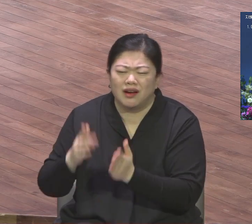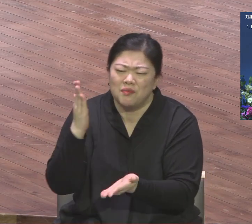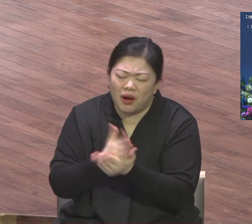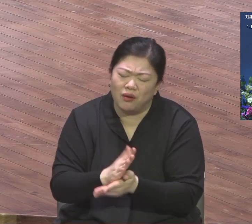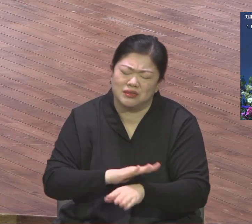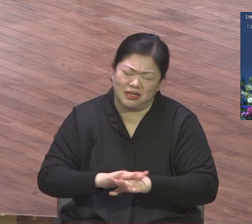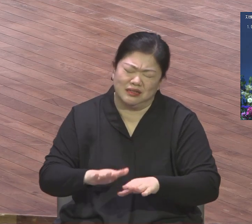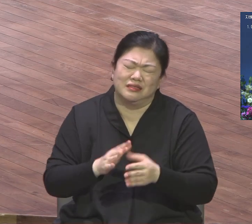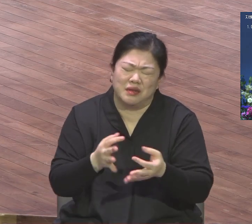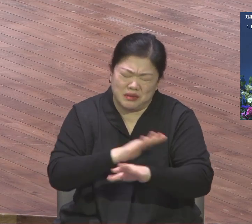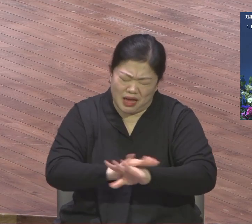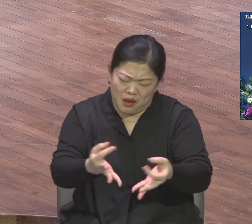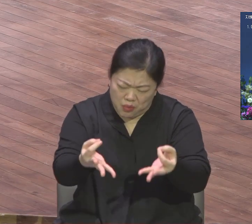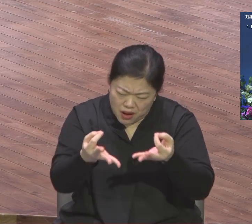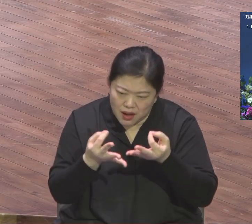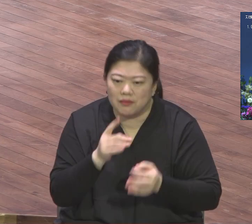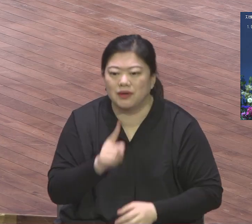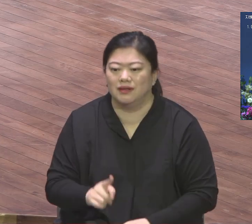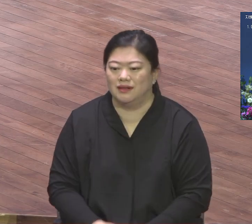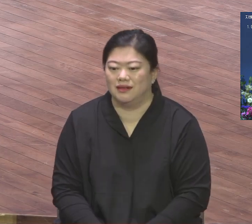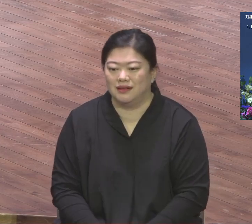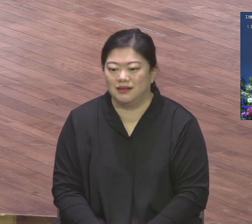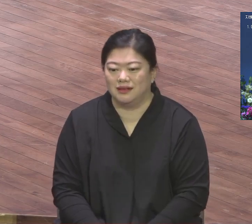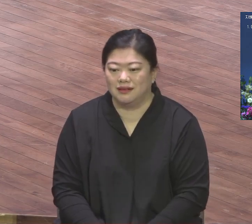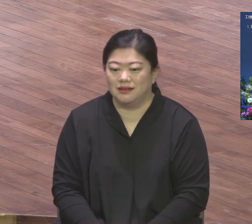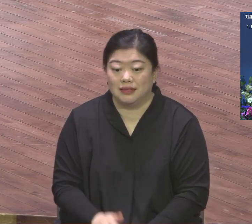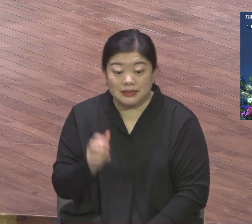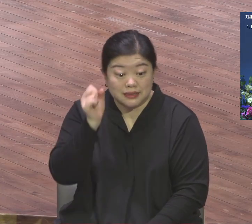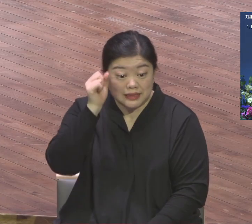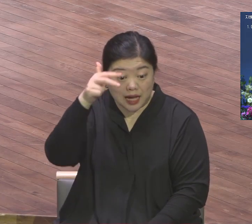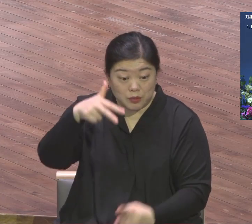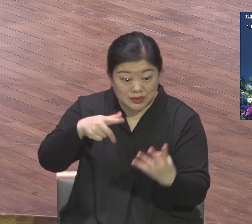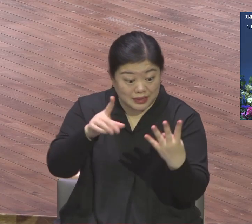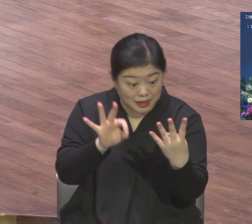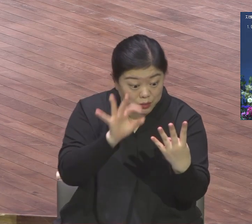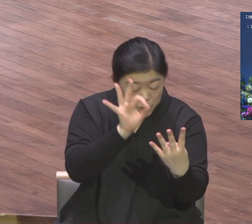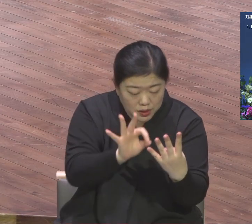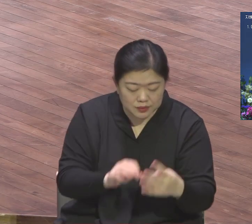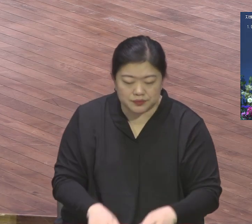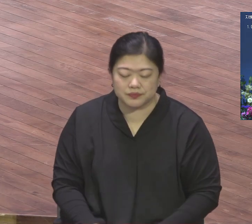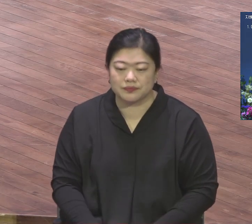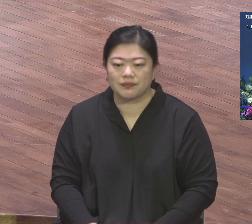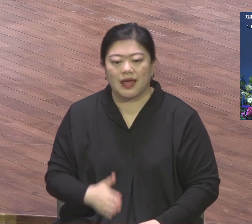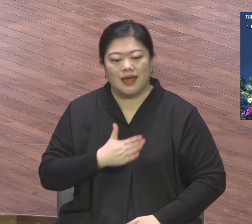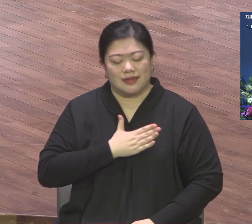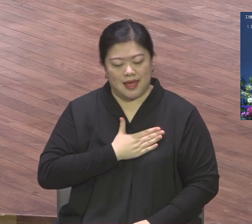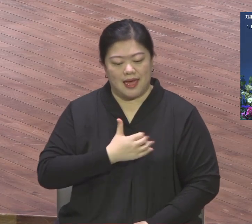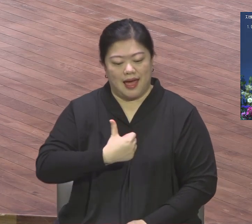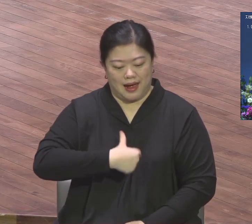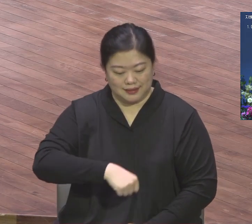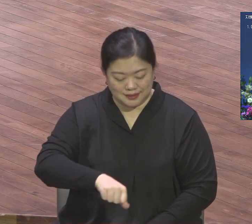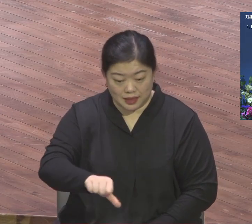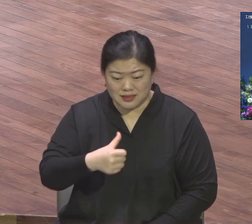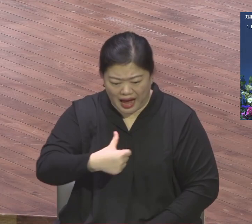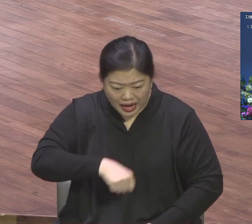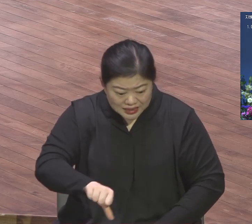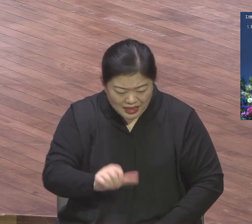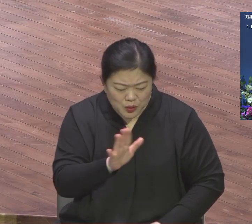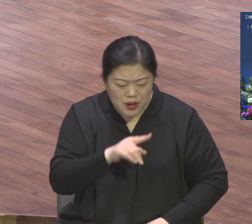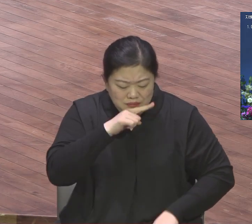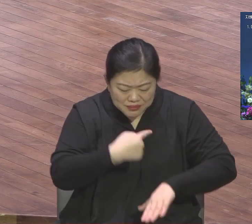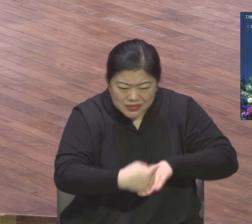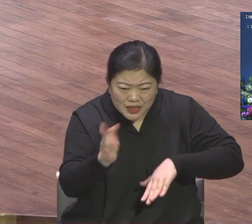우리가 다 읽지 않았지만요, 잠언 4장의 말씀 보면 이 사실을 반복하고 있어. 내 아들아, 아비의